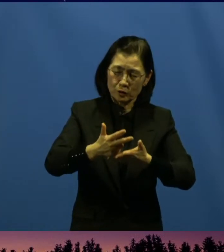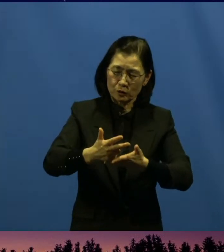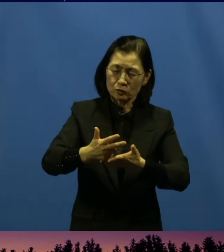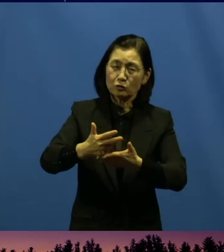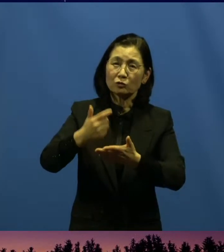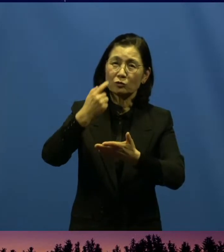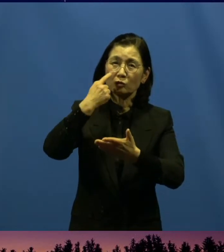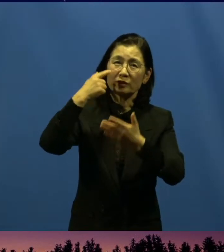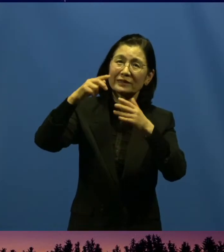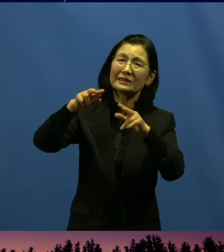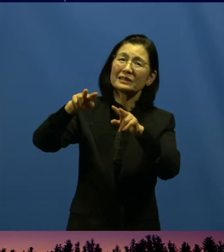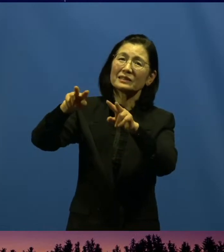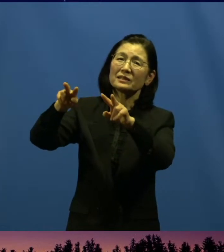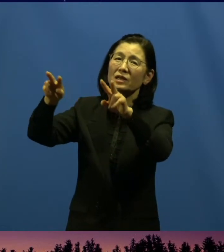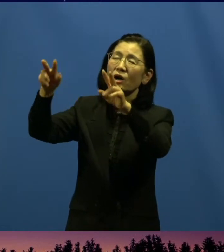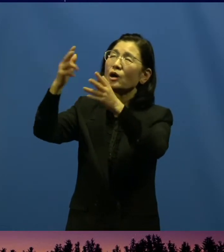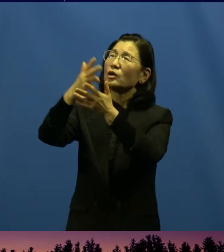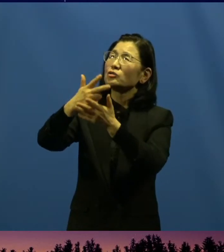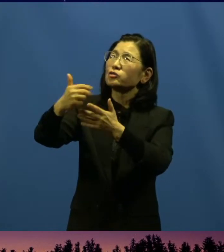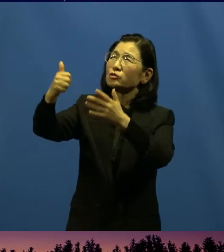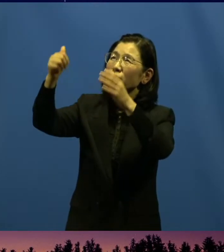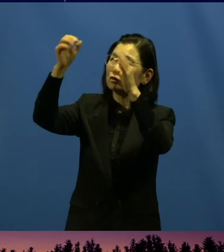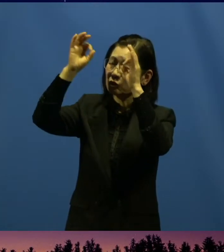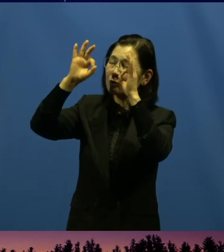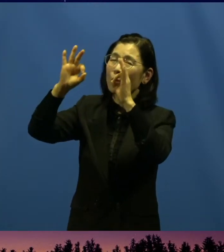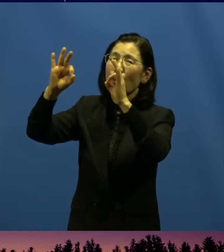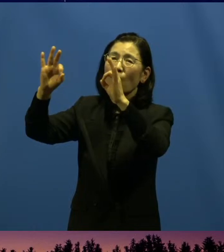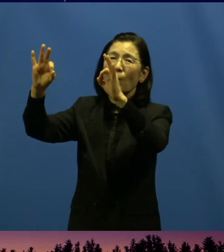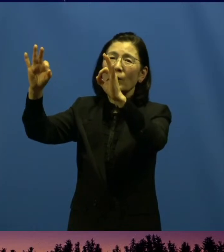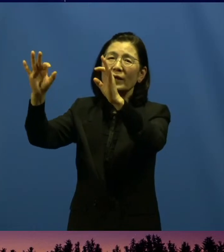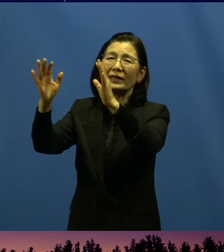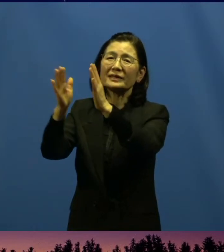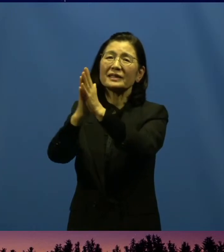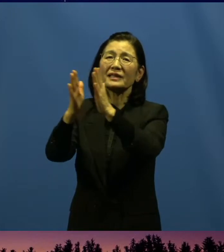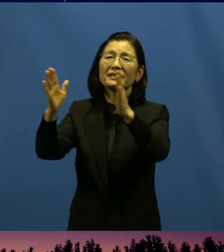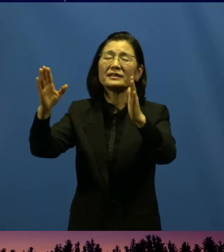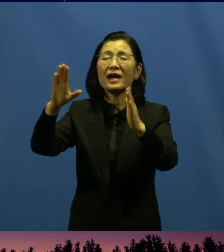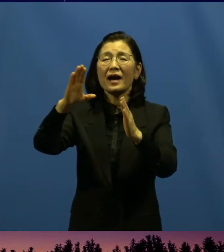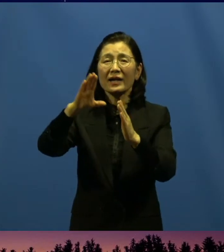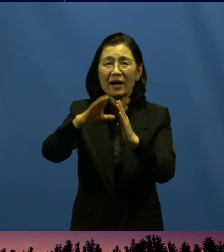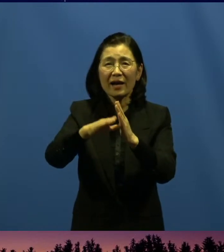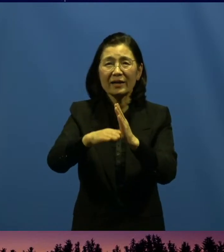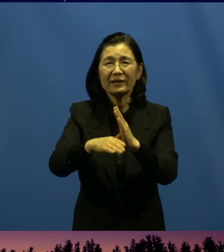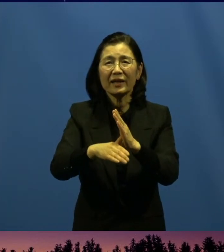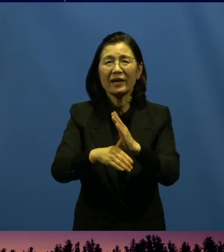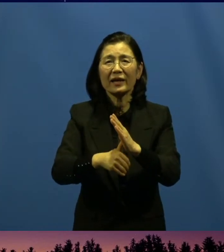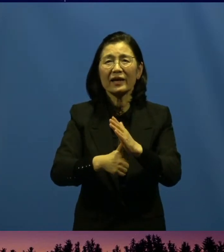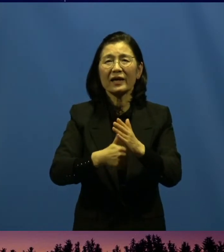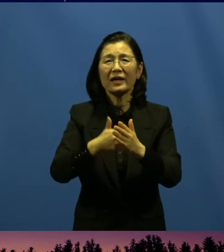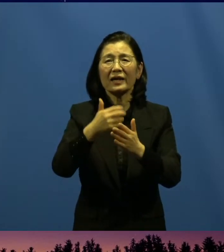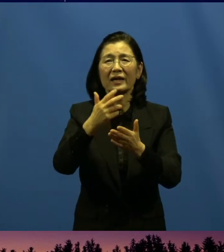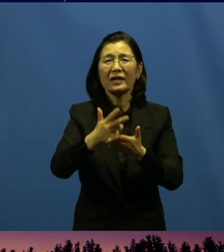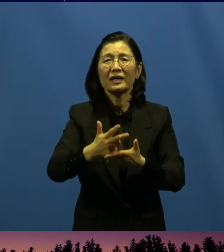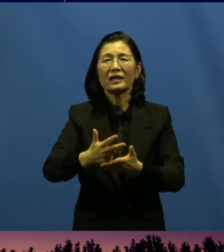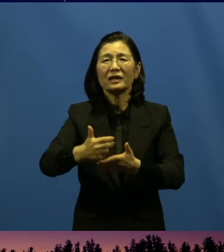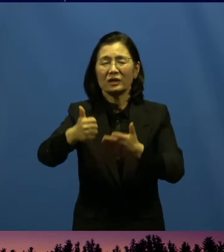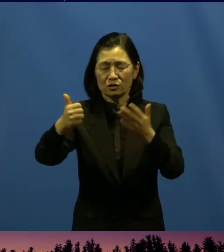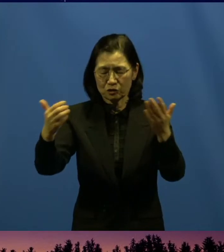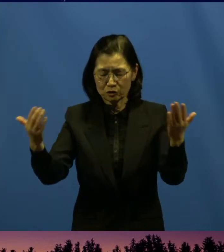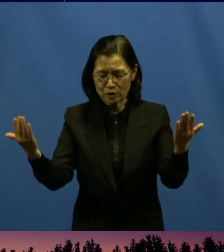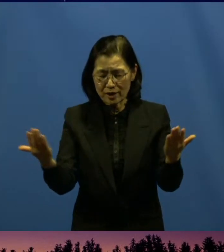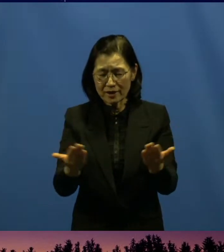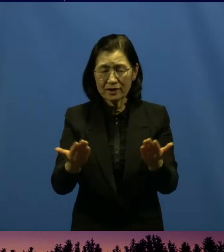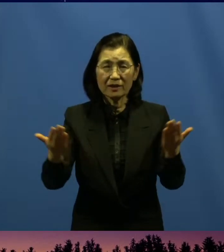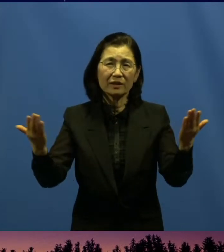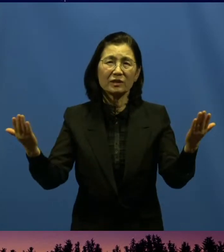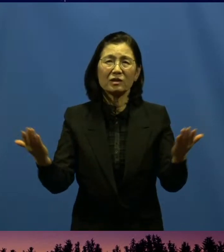내게로부터 눈을 들어 주를 보기 시작할 땐